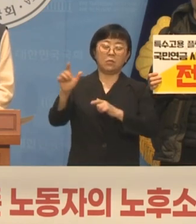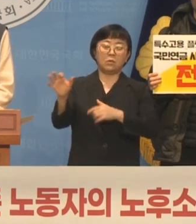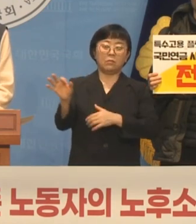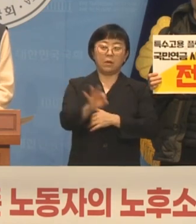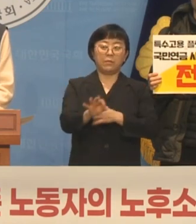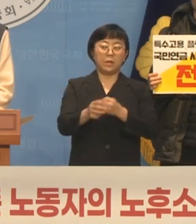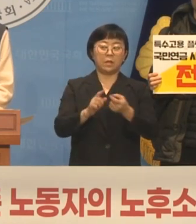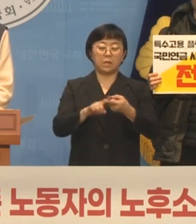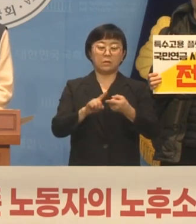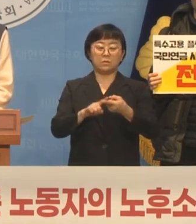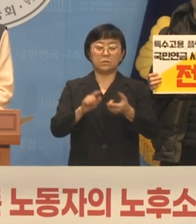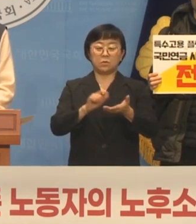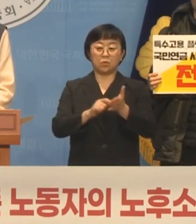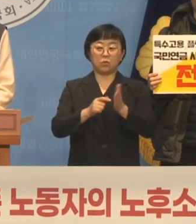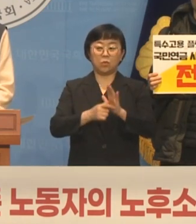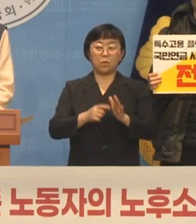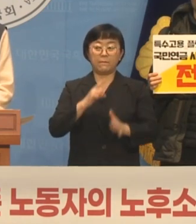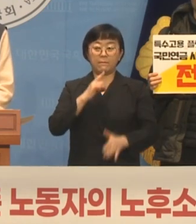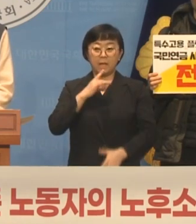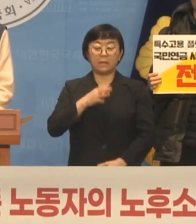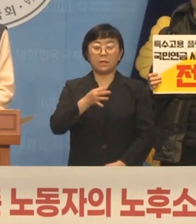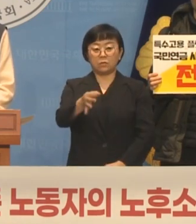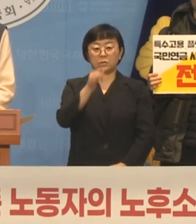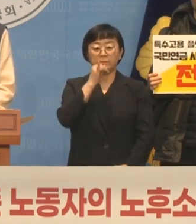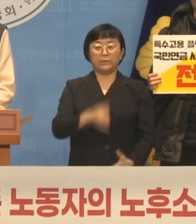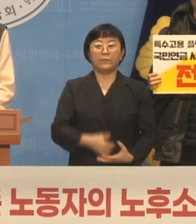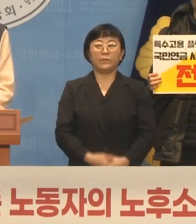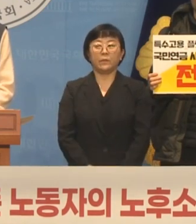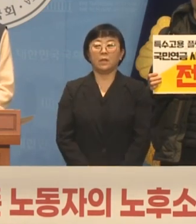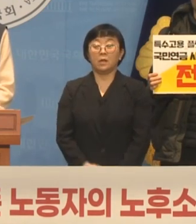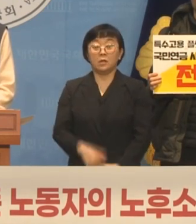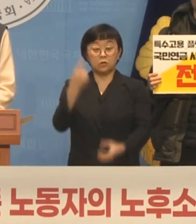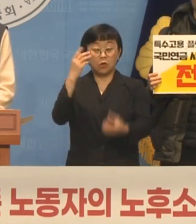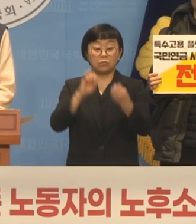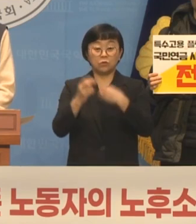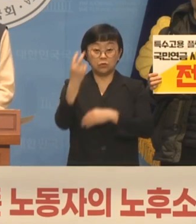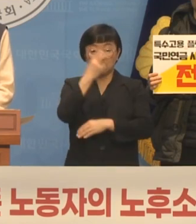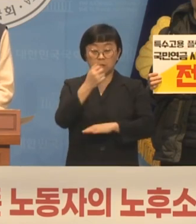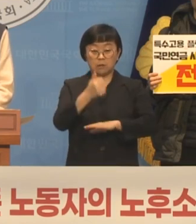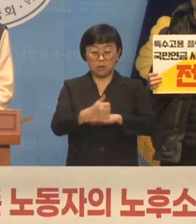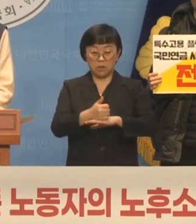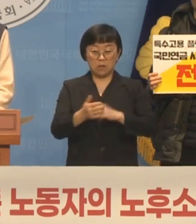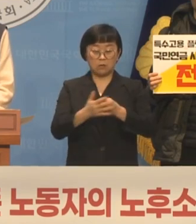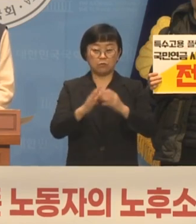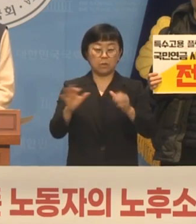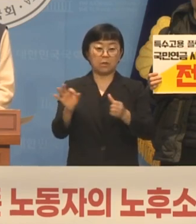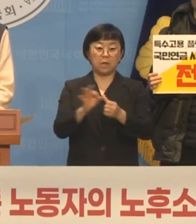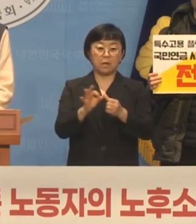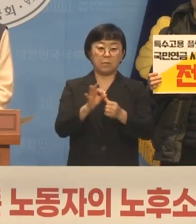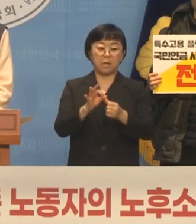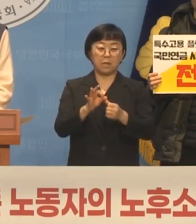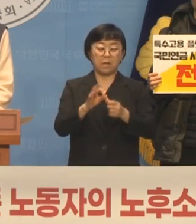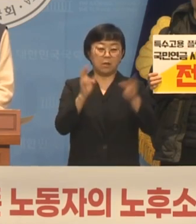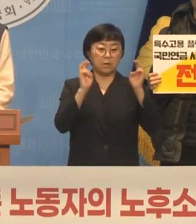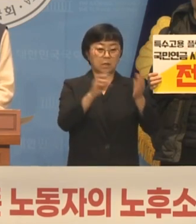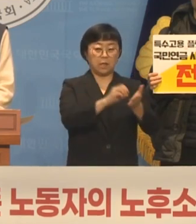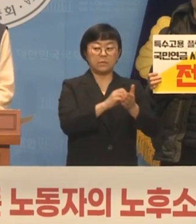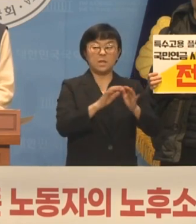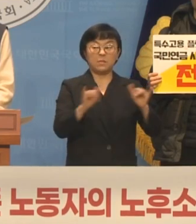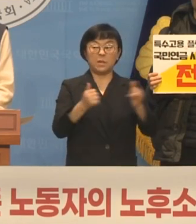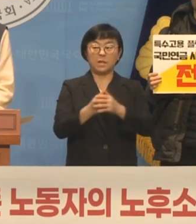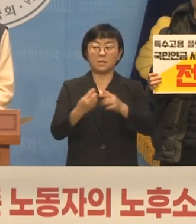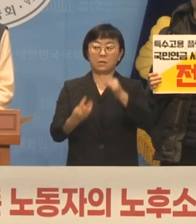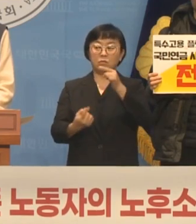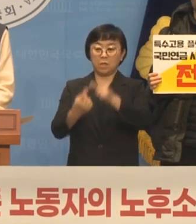최소 납부액 정도만 내고 있었습니다. 설문조사에서도 국민연금 가입액이 직장 가입자에 비해 3분의